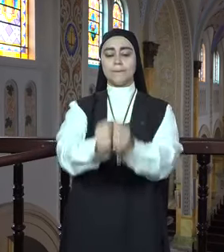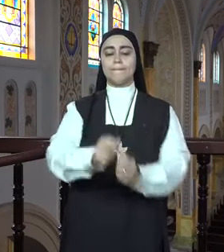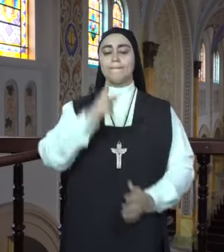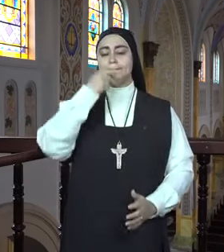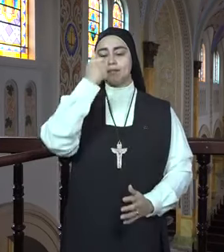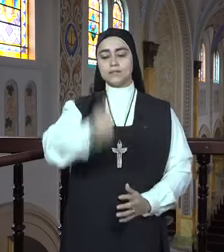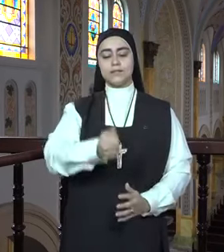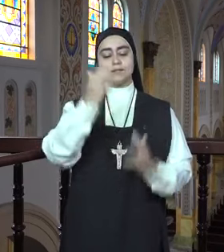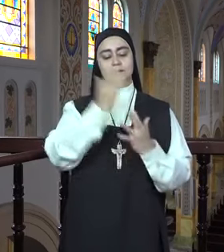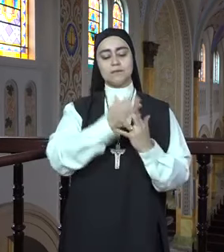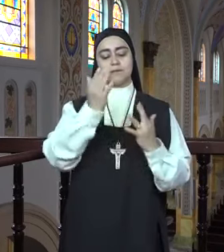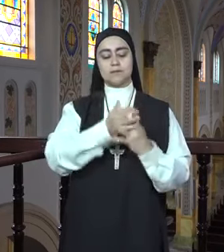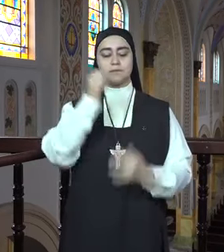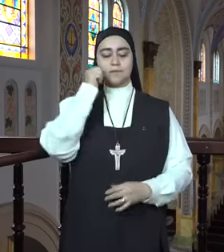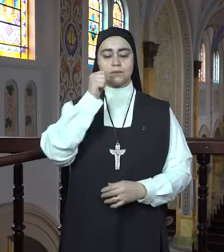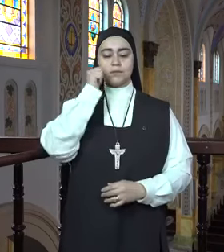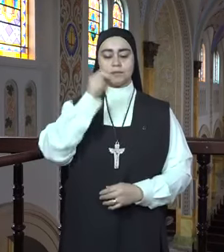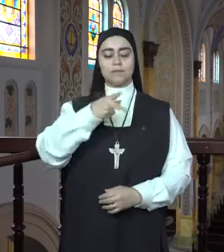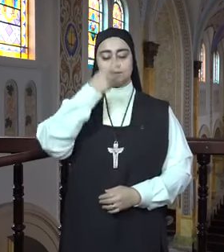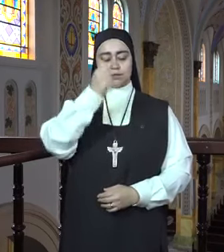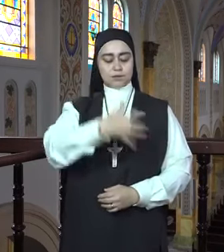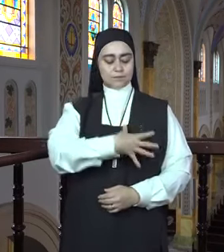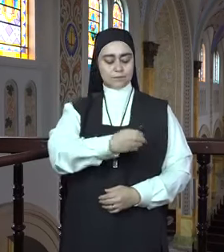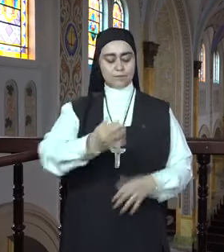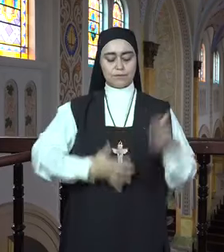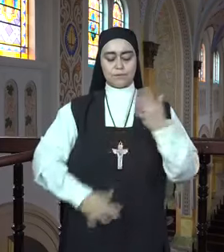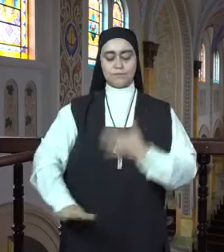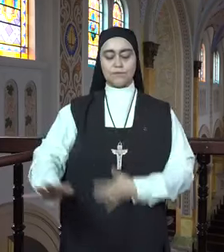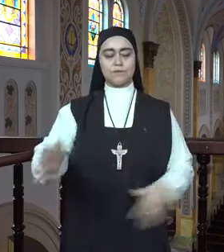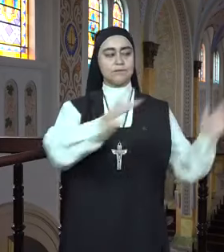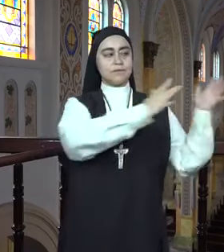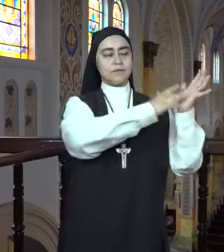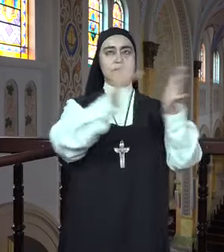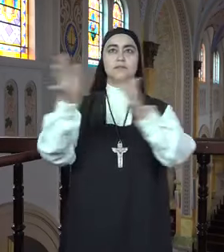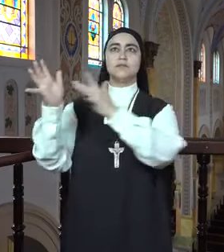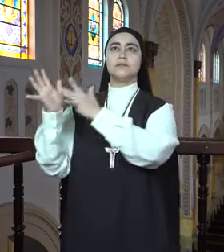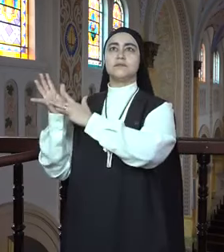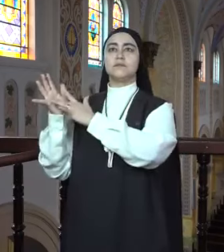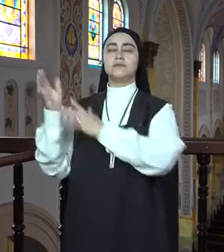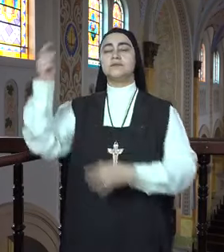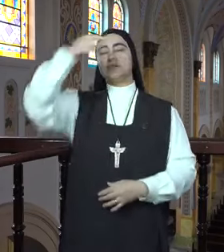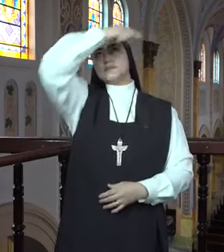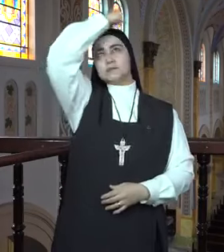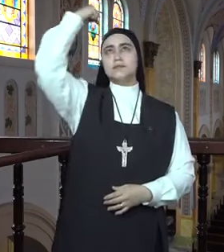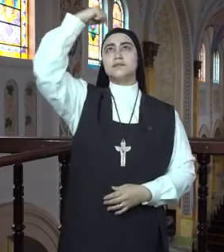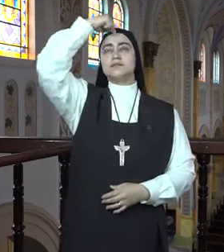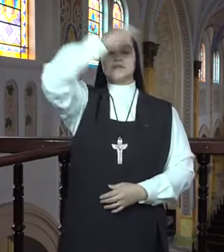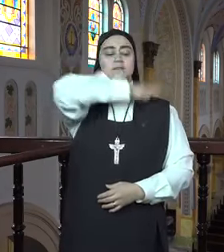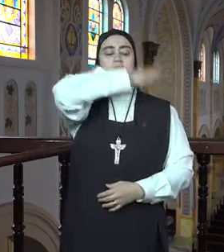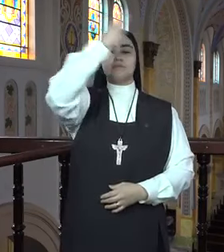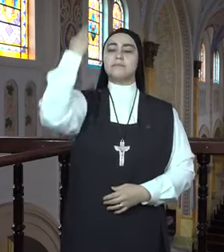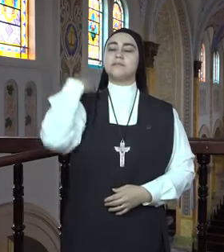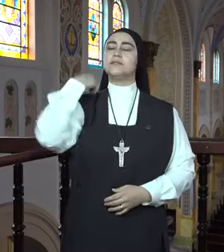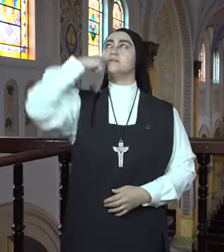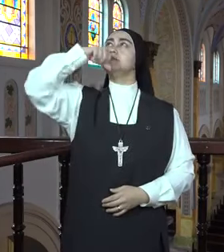sois vós entre as mulheres, bendito é o fruto do vosso ventre, Jesus. Santa Maria, Mãe de